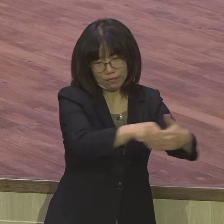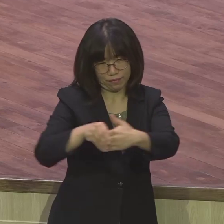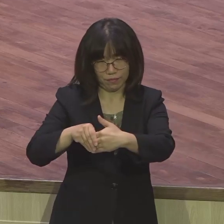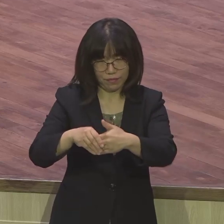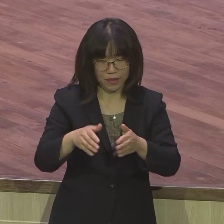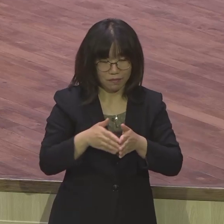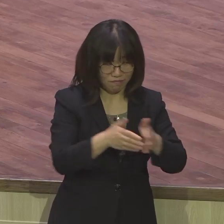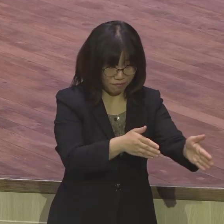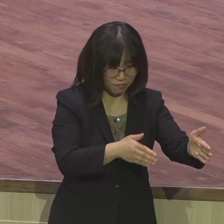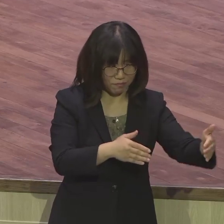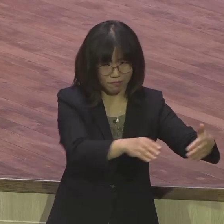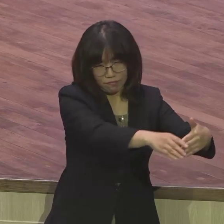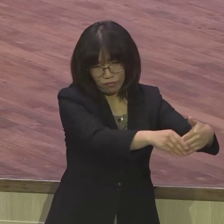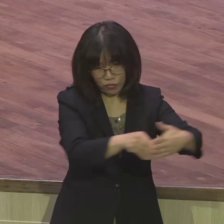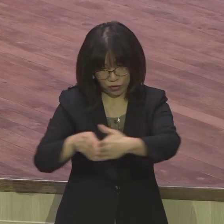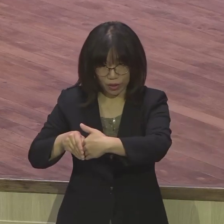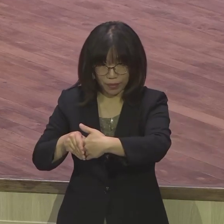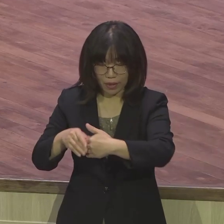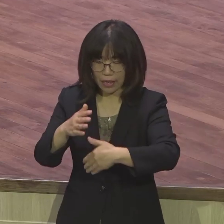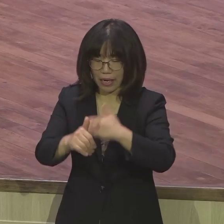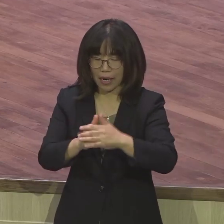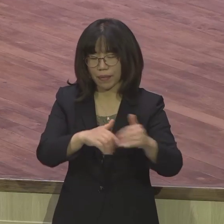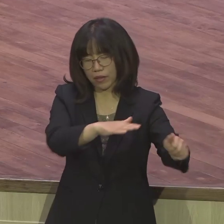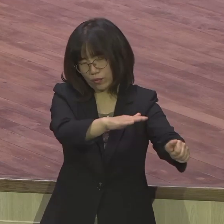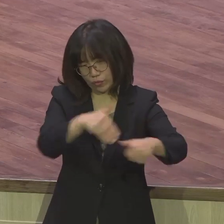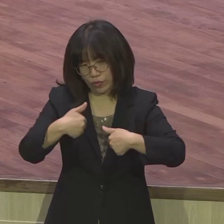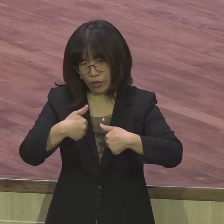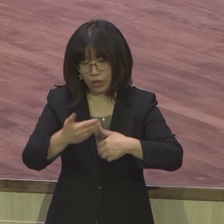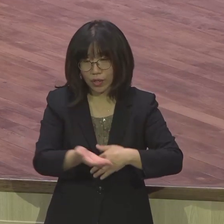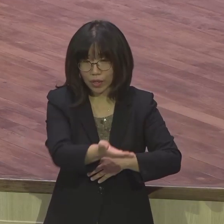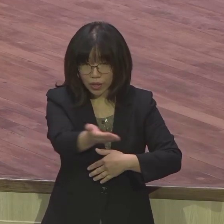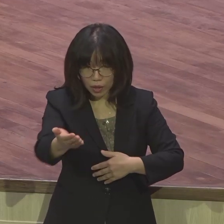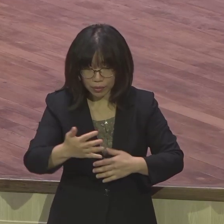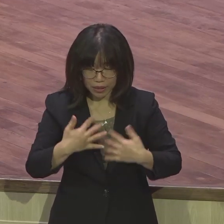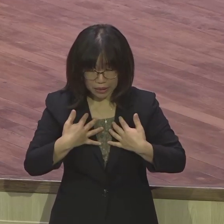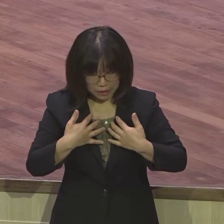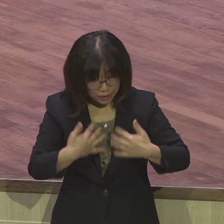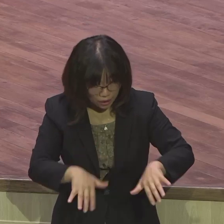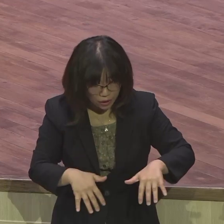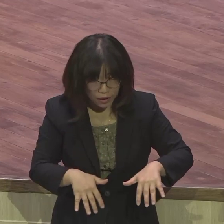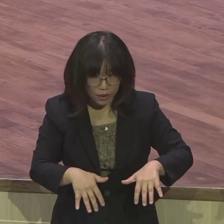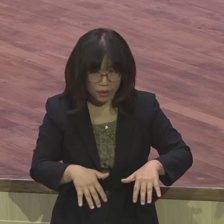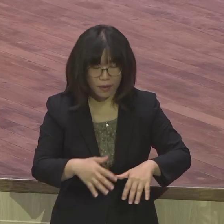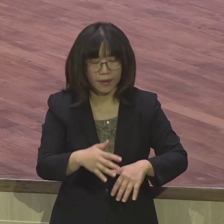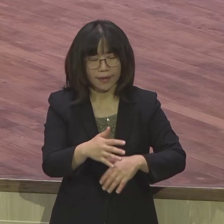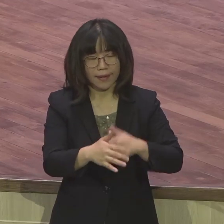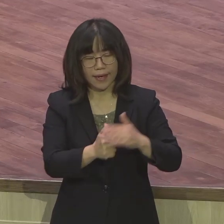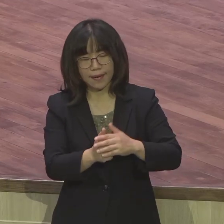그때는 아주 이렇게 영육간의 리듬, 영적 리듬의 상태가 좋아서 시키면 감사한데,